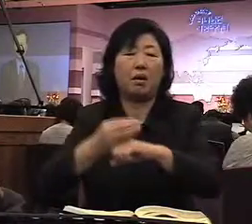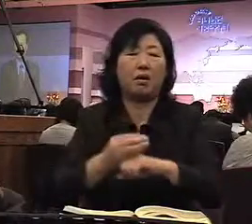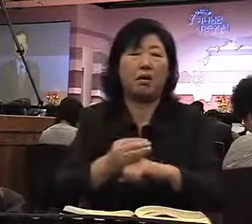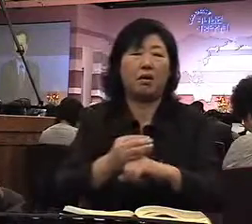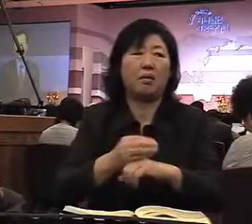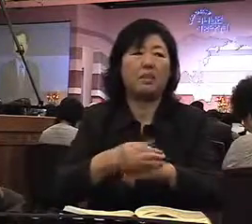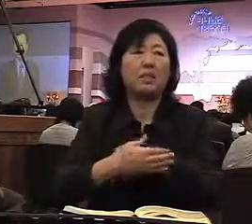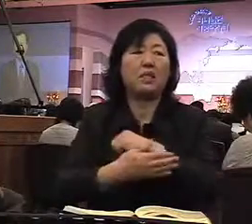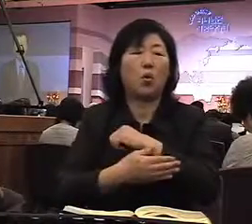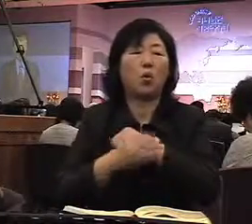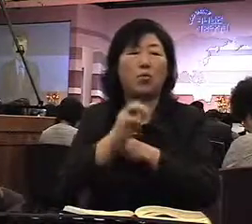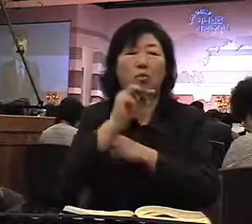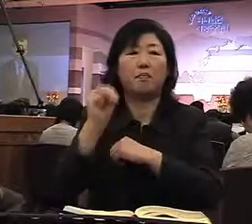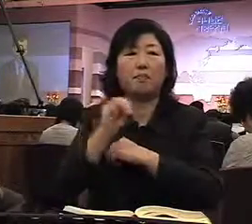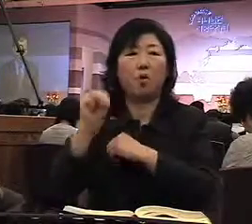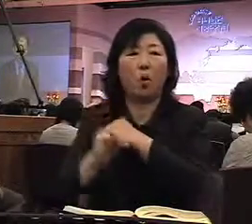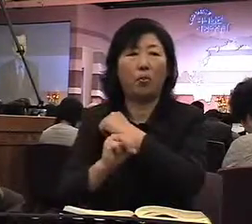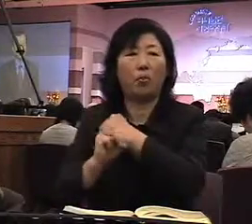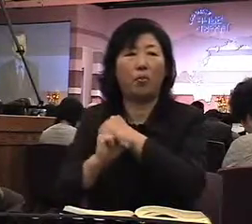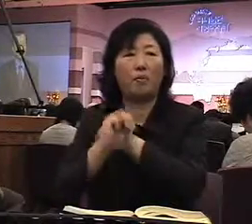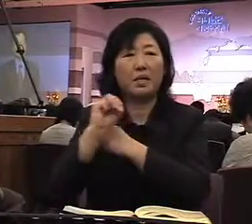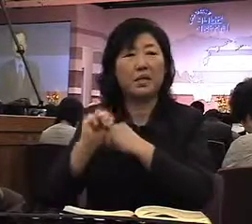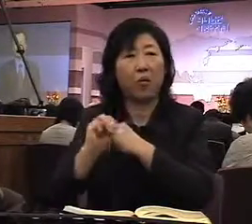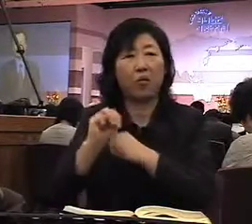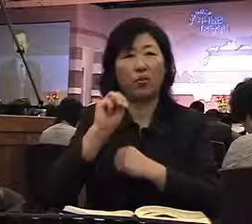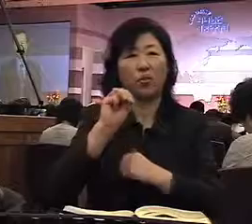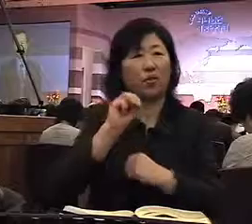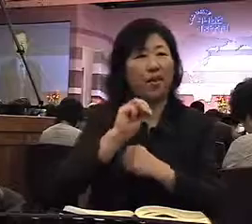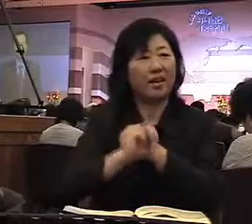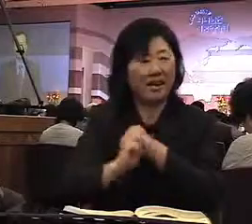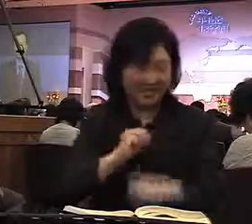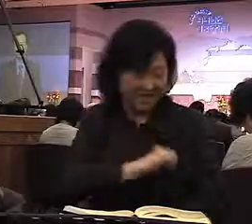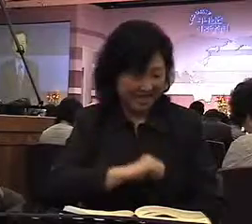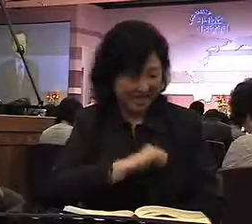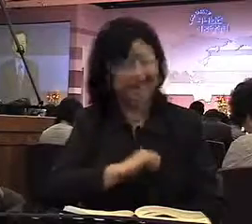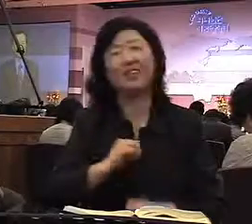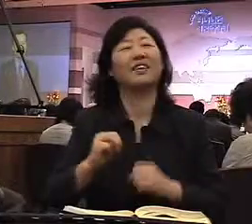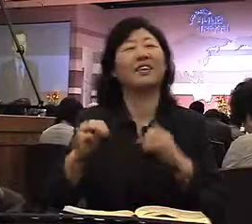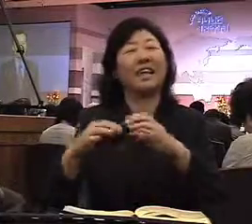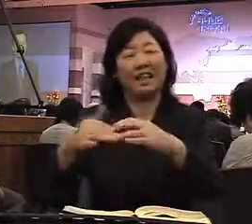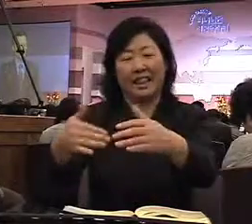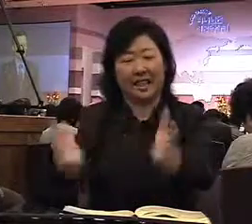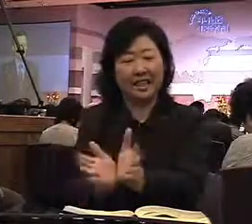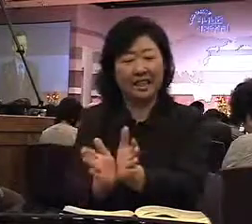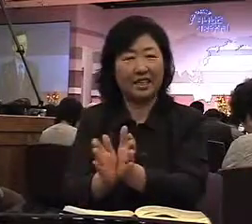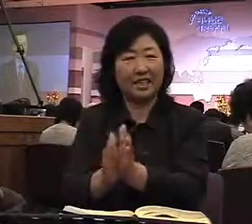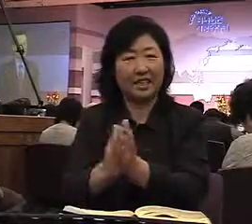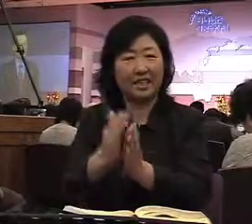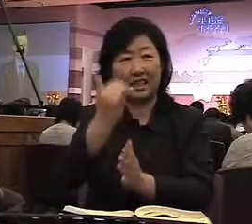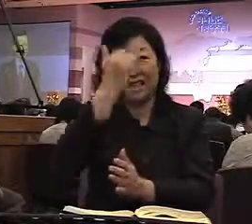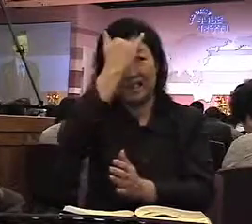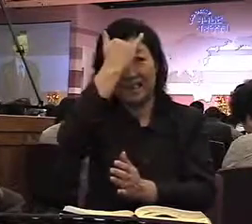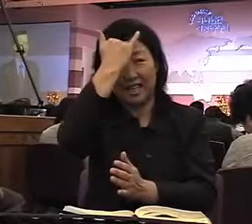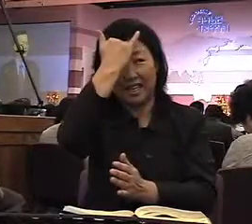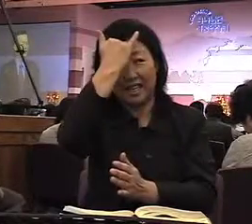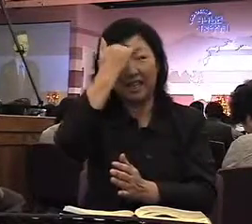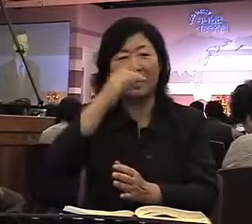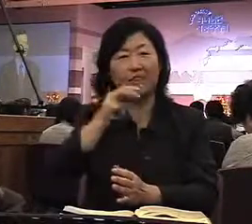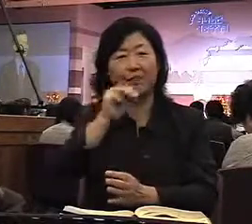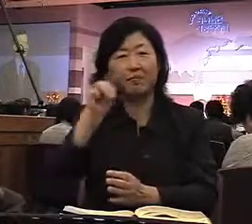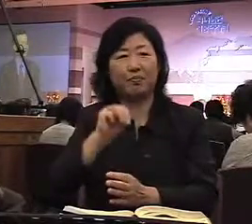단체 담당자로 섬기시고 계십니다. 지난 수요일 저녁부터 우리 청년부 수양회에서 말씀으로 섬겨주셨는데 오늘